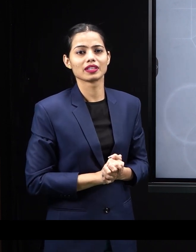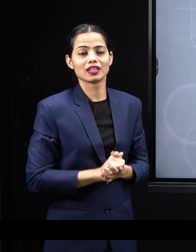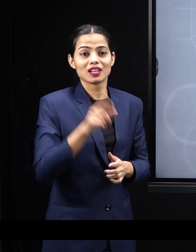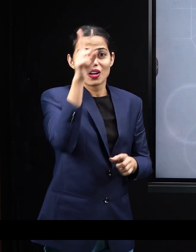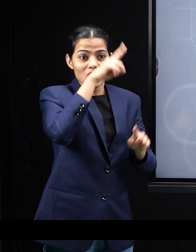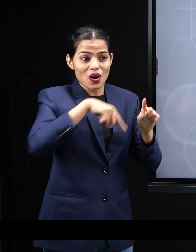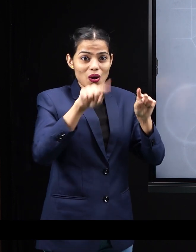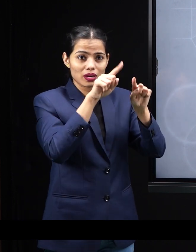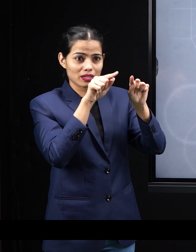ಆರ್ಕ್ಸ್,